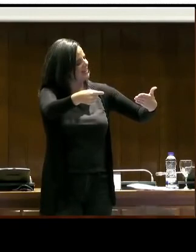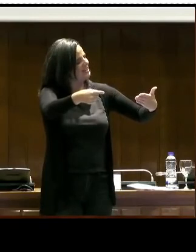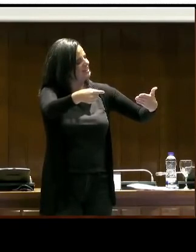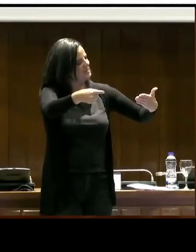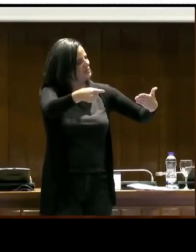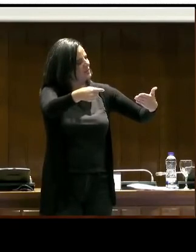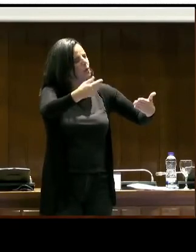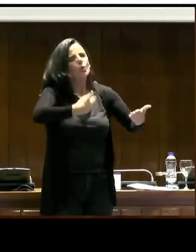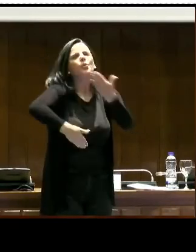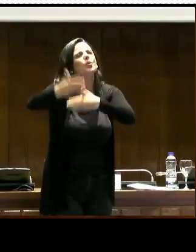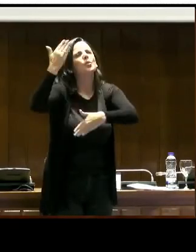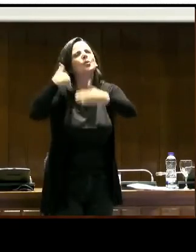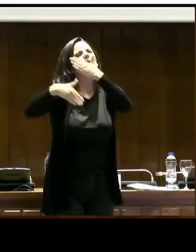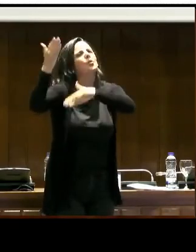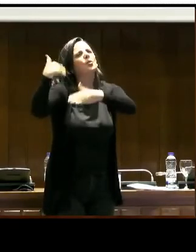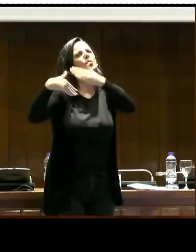Sino desde el deseo.